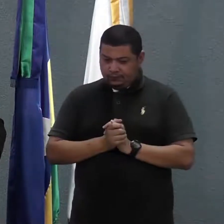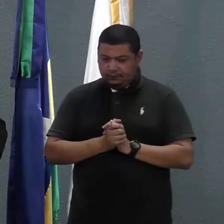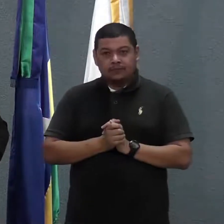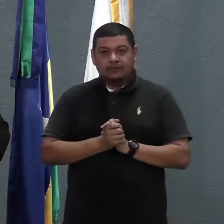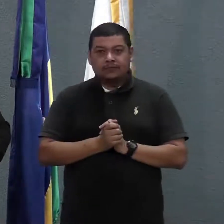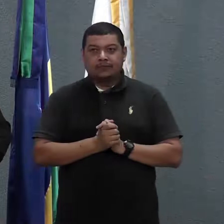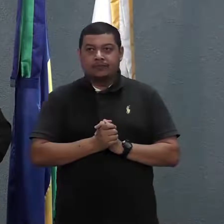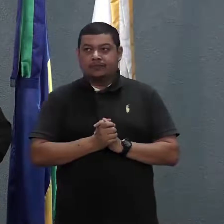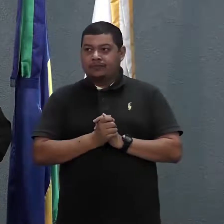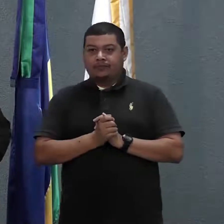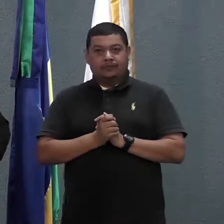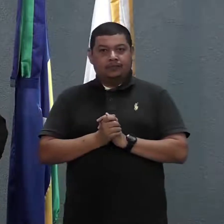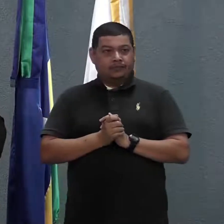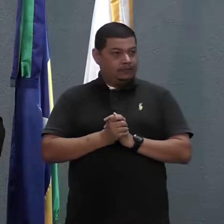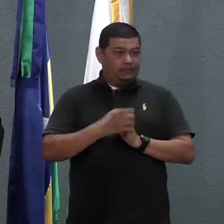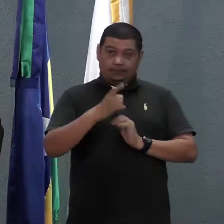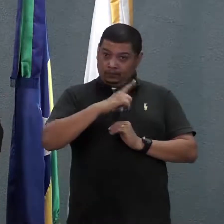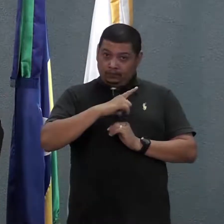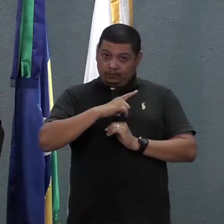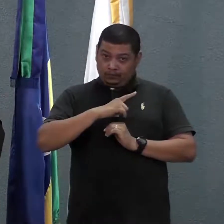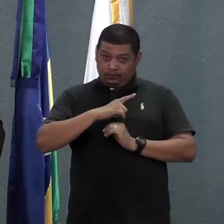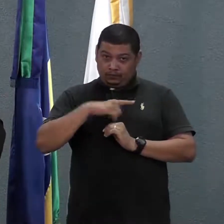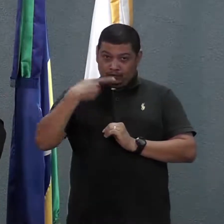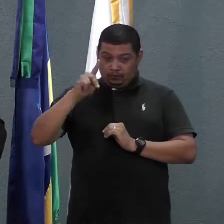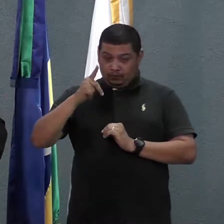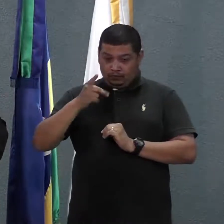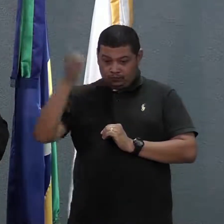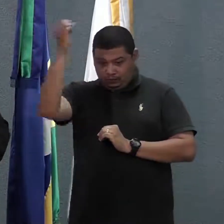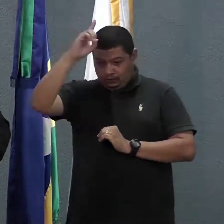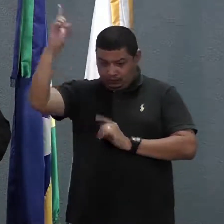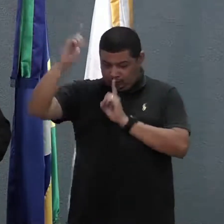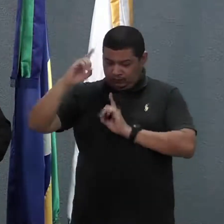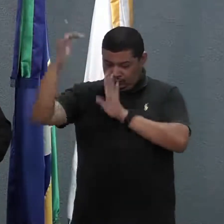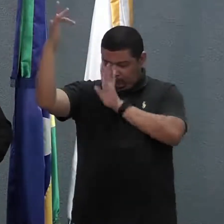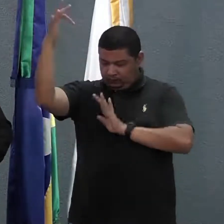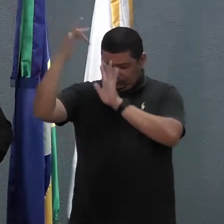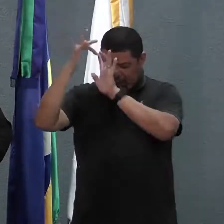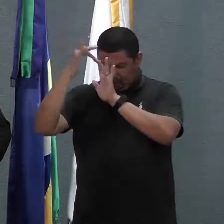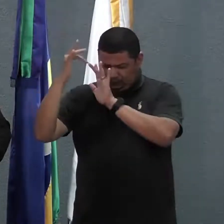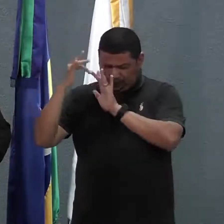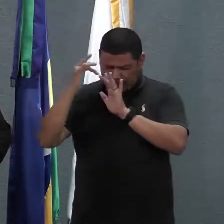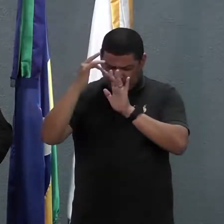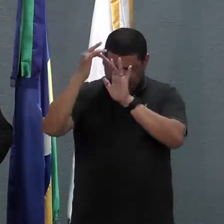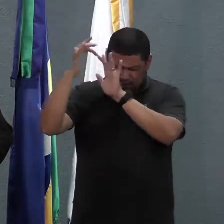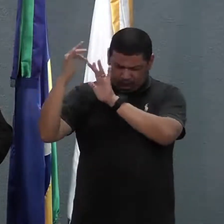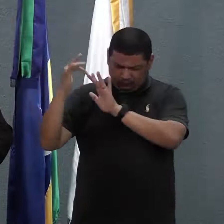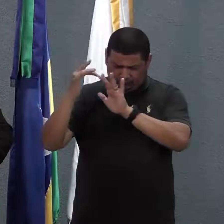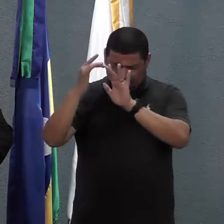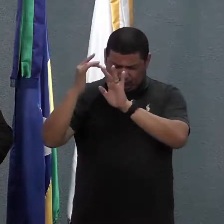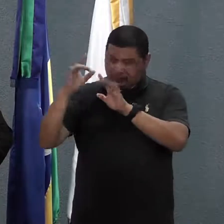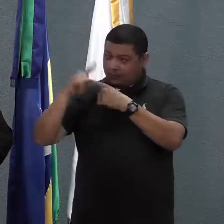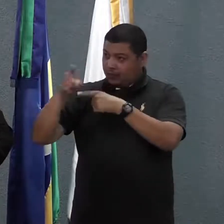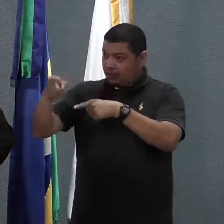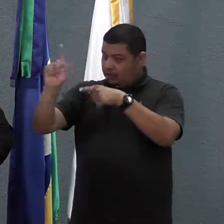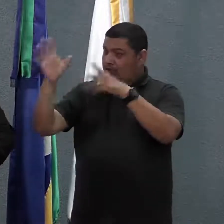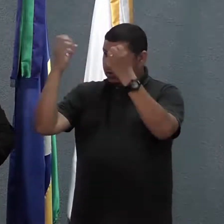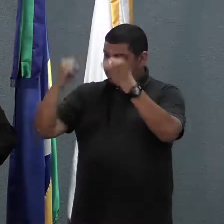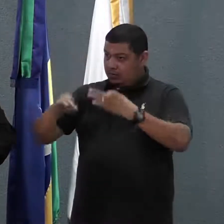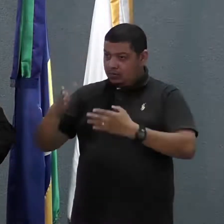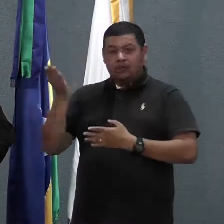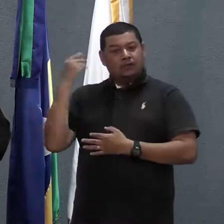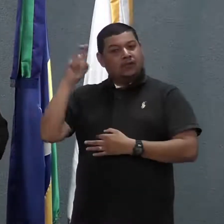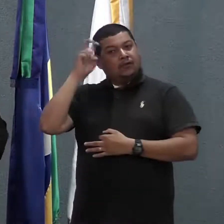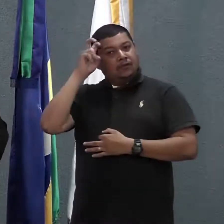na hora que vocês estiverem com um momento com Deus, que eu sei que, eu acho que mais explicado do que ficou ali, viu, César, aquele dia